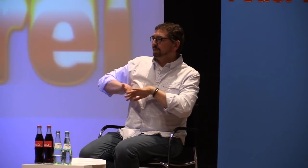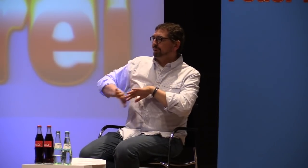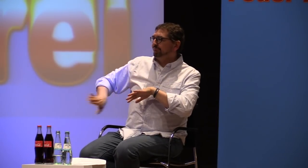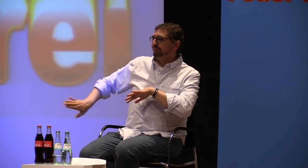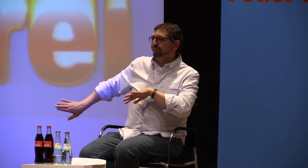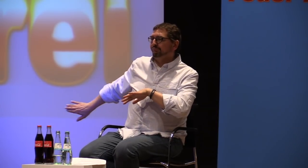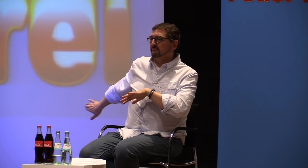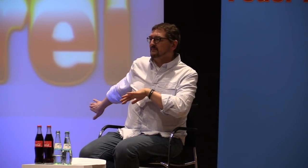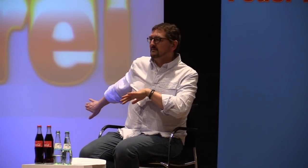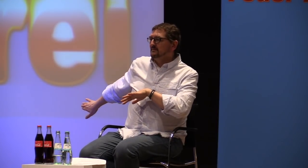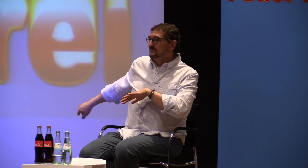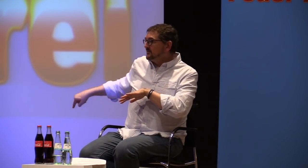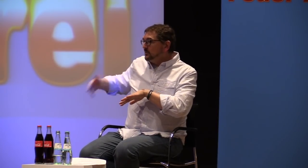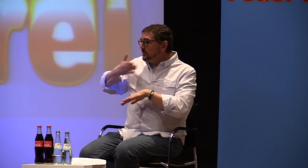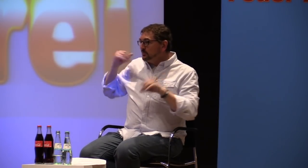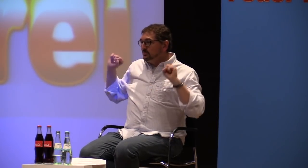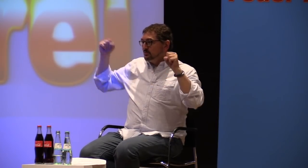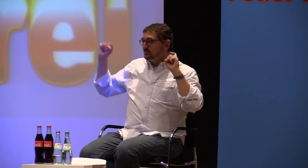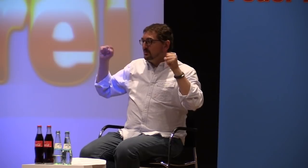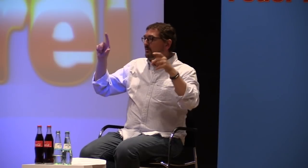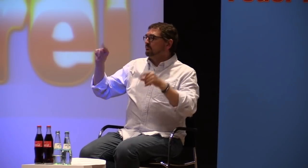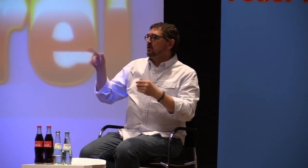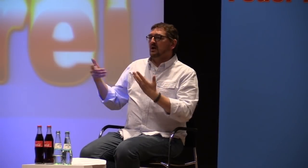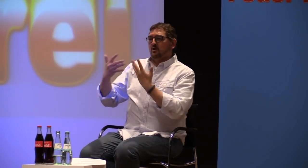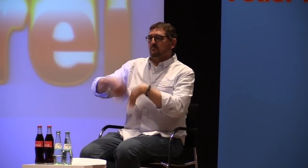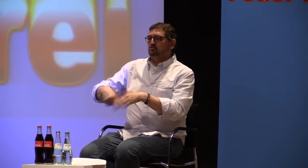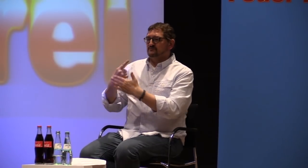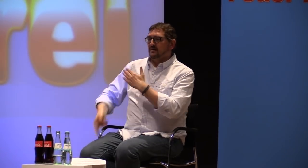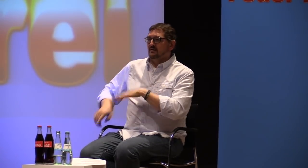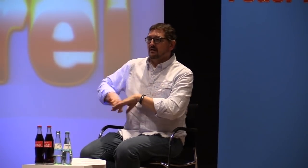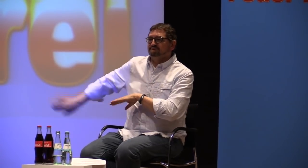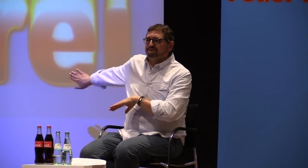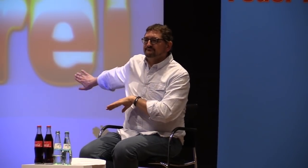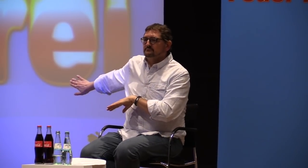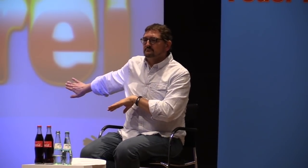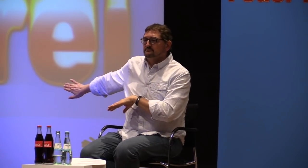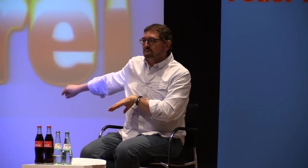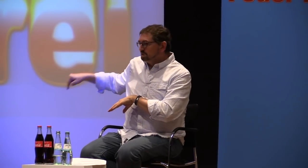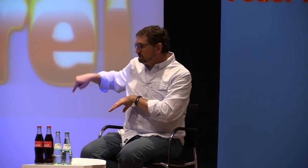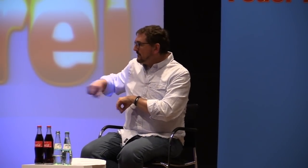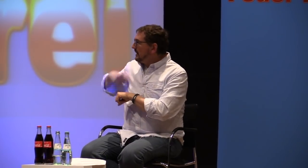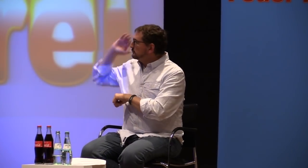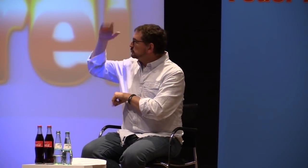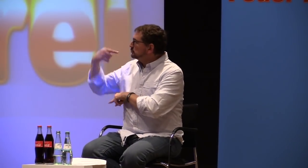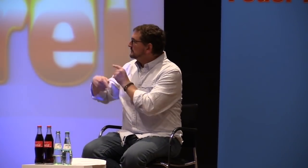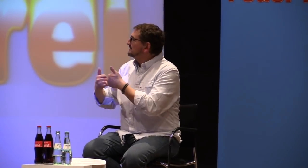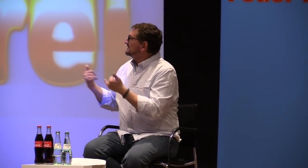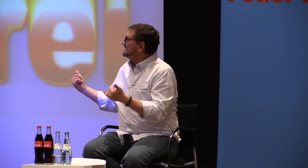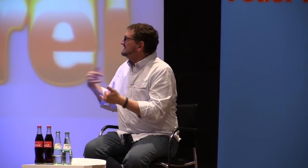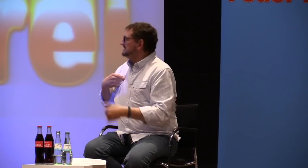In der Mehrheitsgesellschaft ist es auch angekommen. Aber ich will nochmal darauf hinweisen, dass es bei uns andere Schwerpunkte gibt. Und an uns